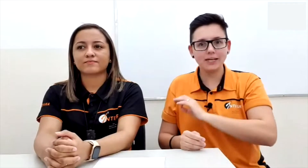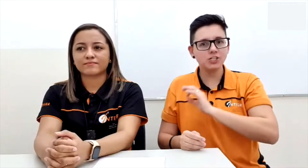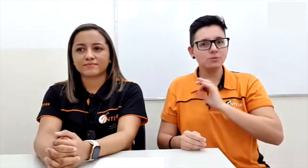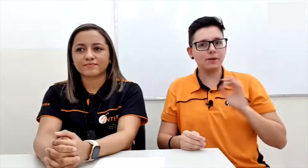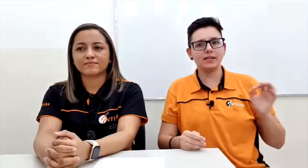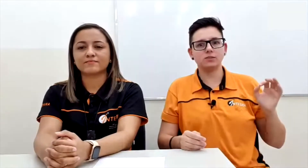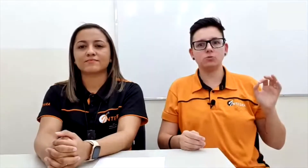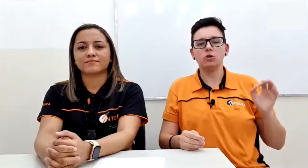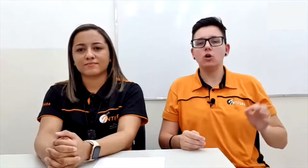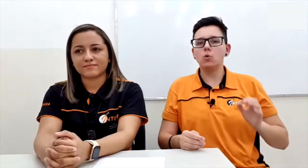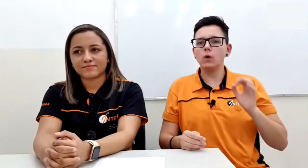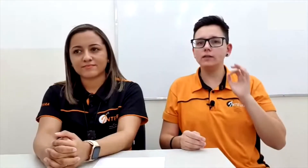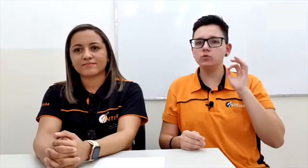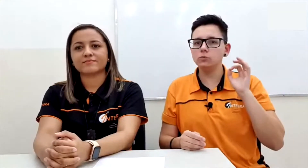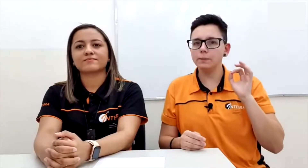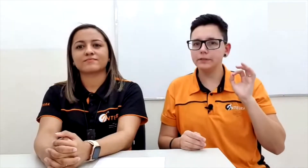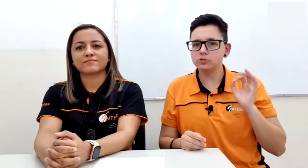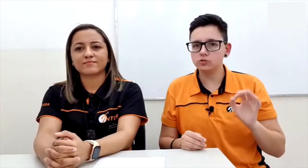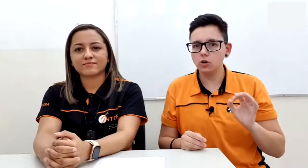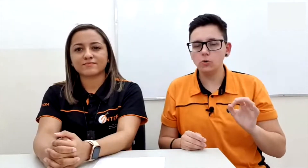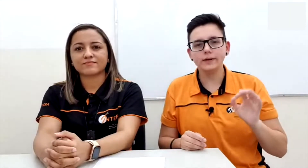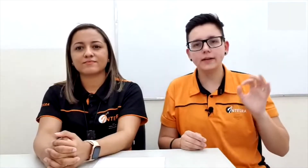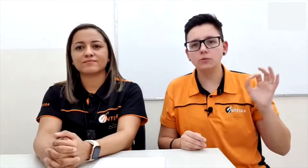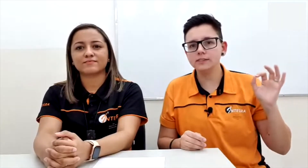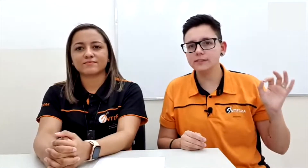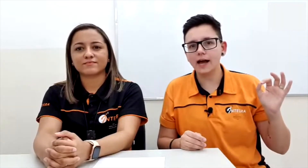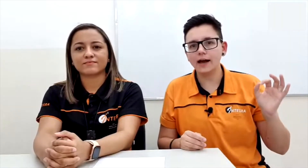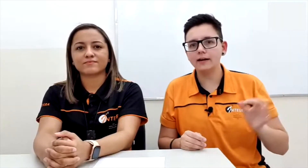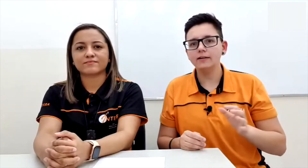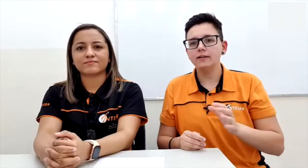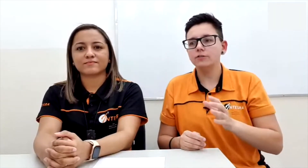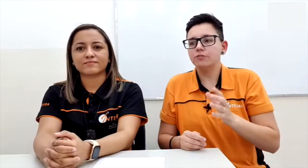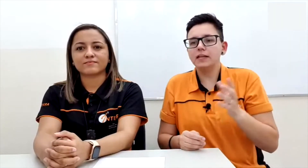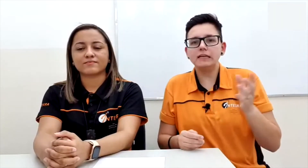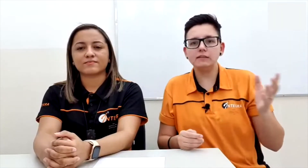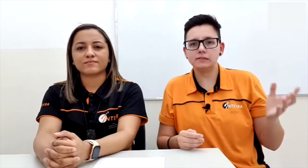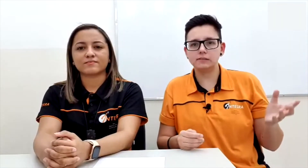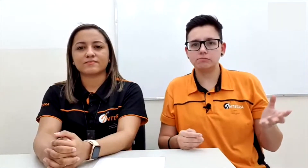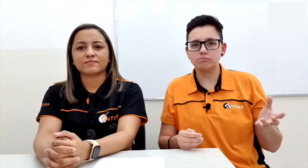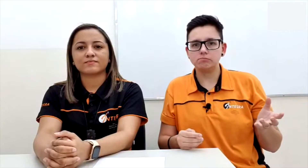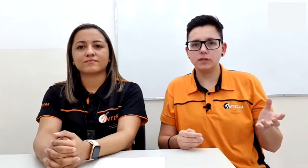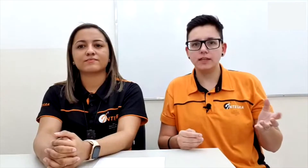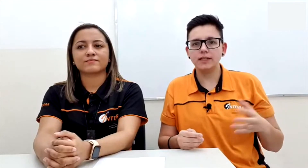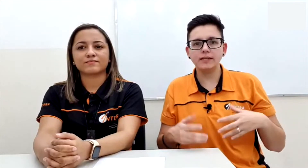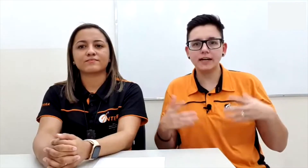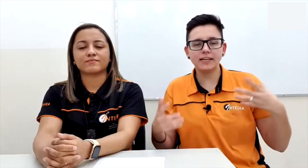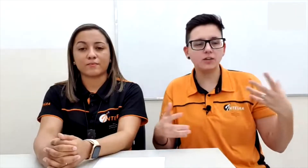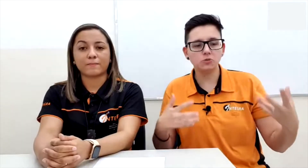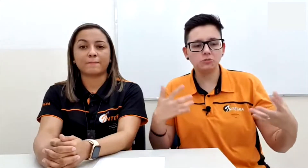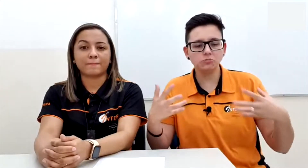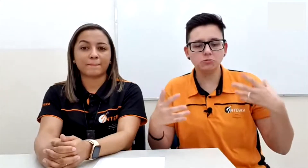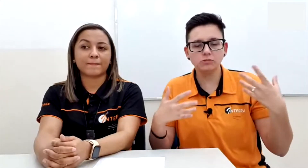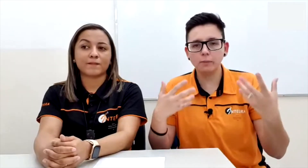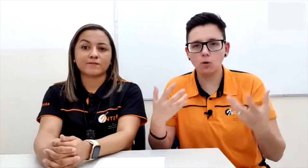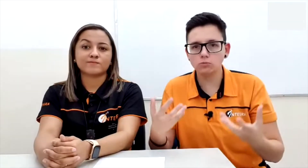claramente mesmo, quando uma pessoa não está feliz e aquilo não